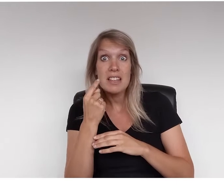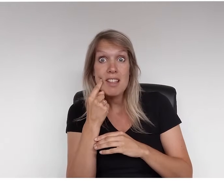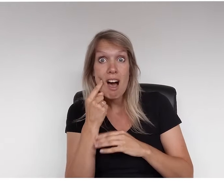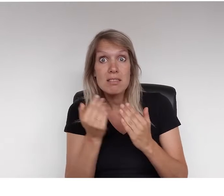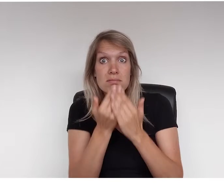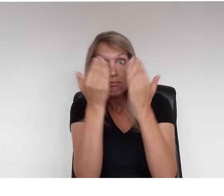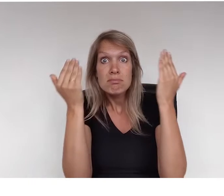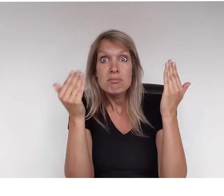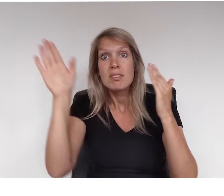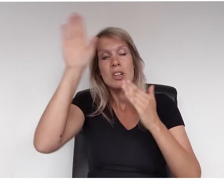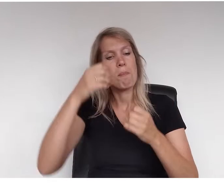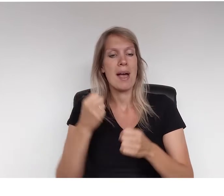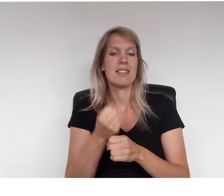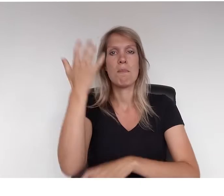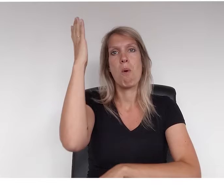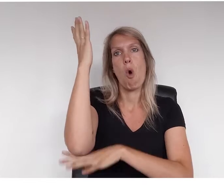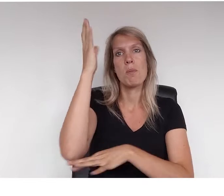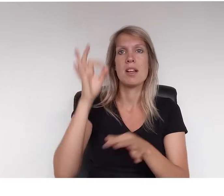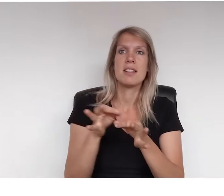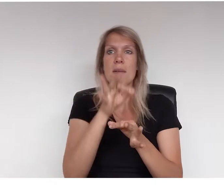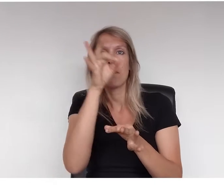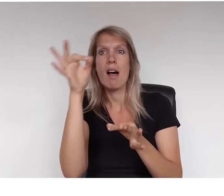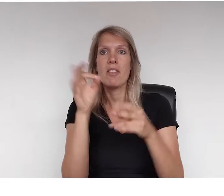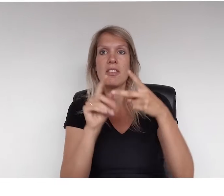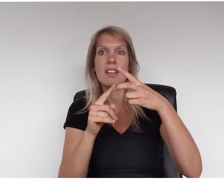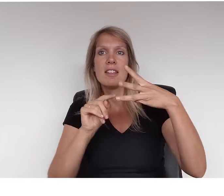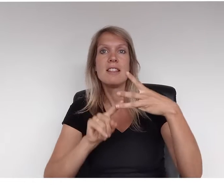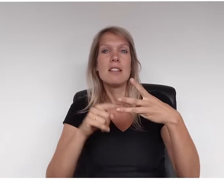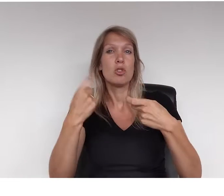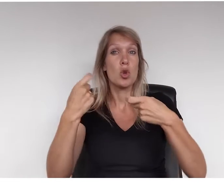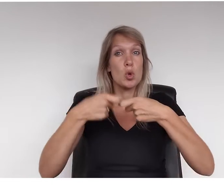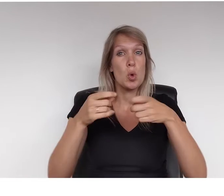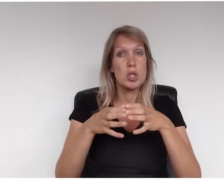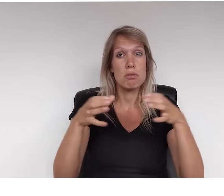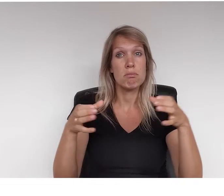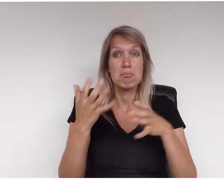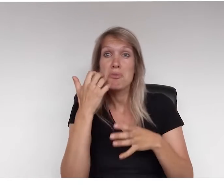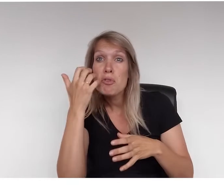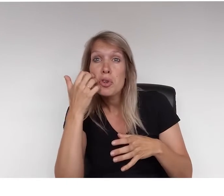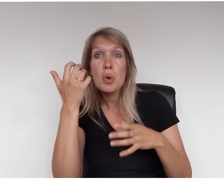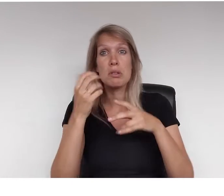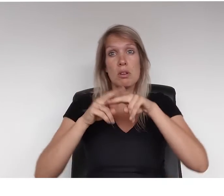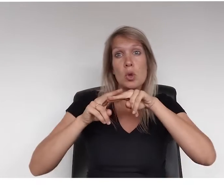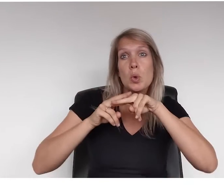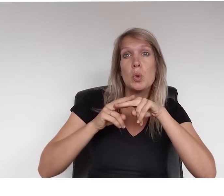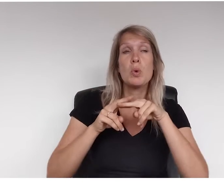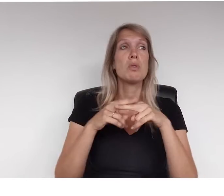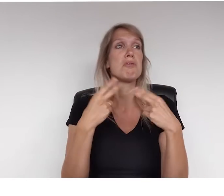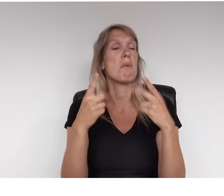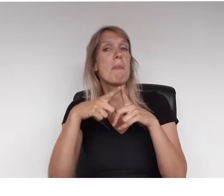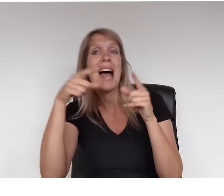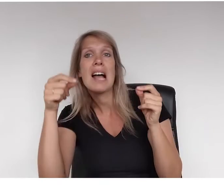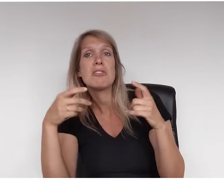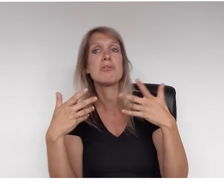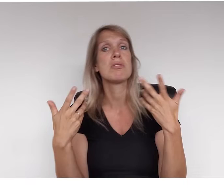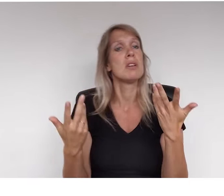de bomen, de planten, de rotsen, de vruchten, allemaal groenten, blaadjes, takken